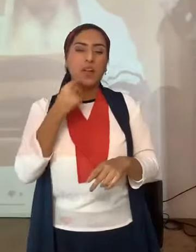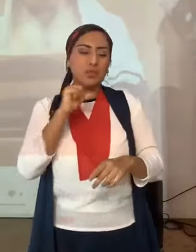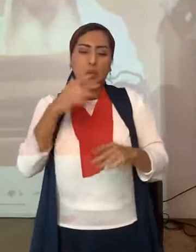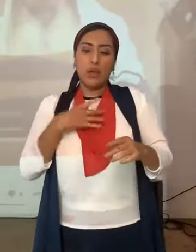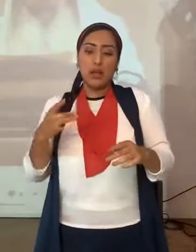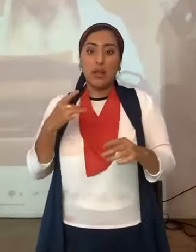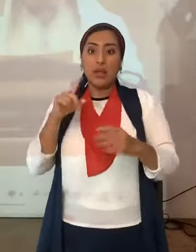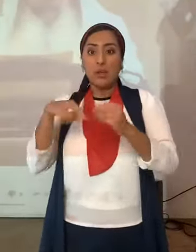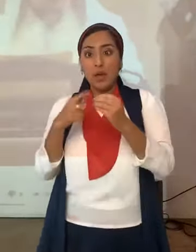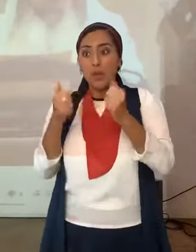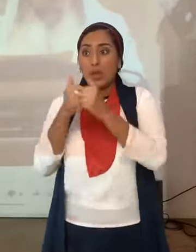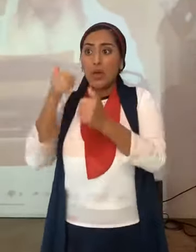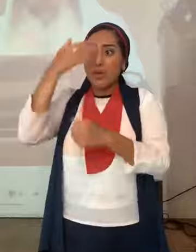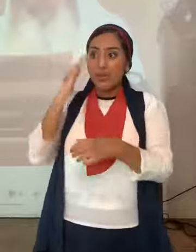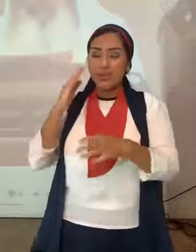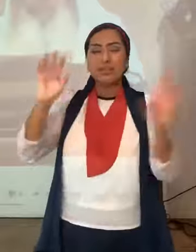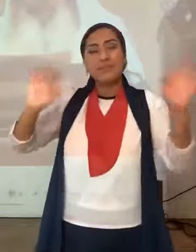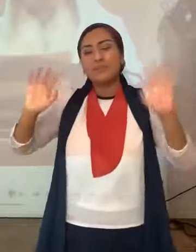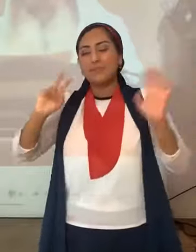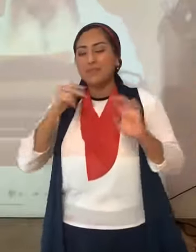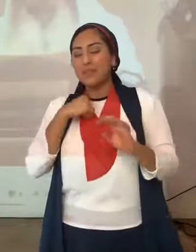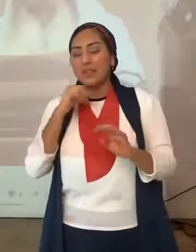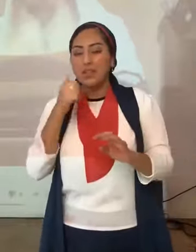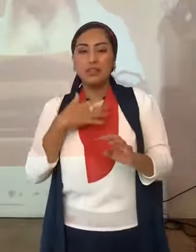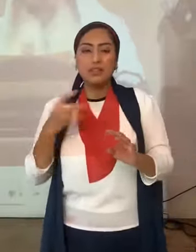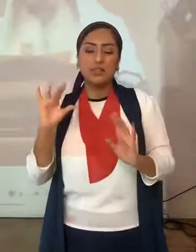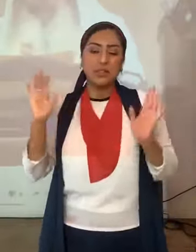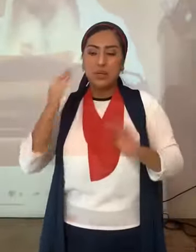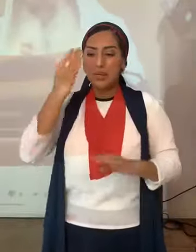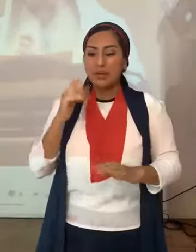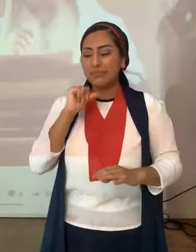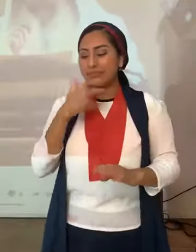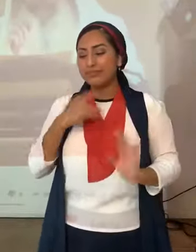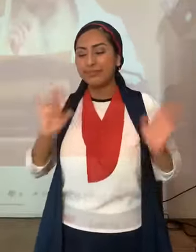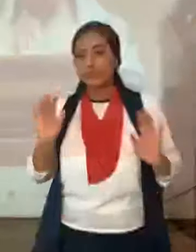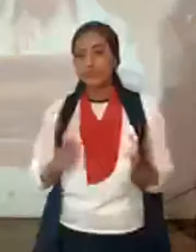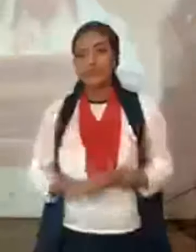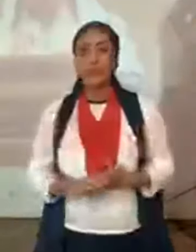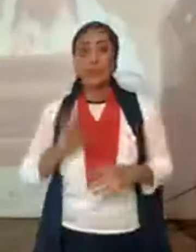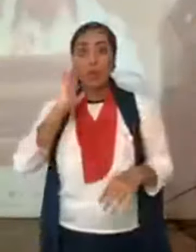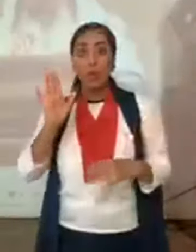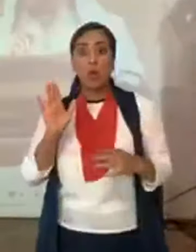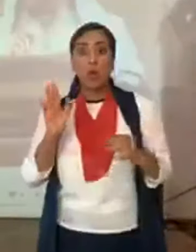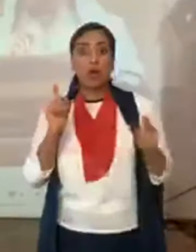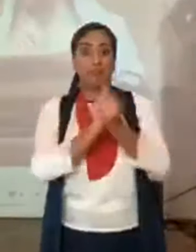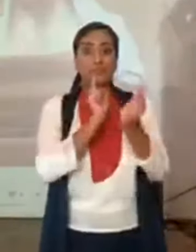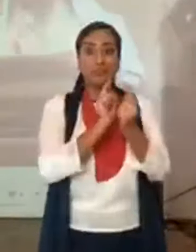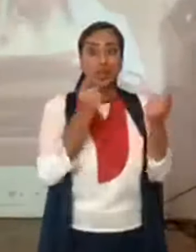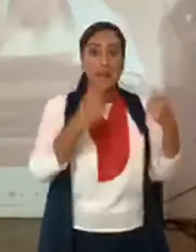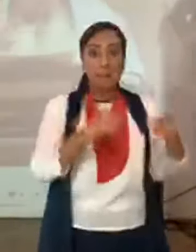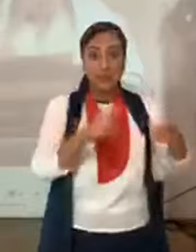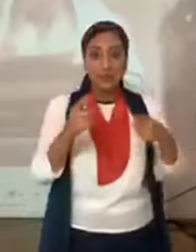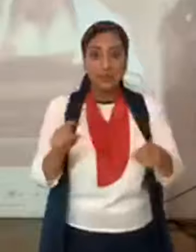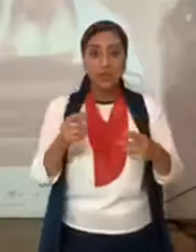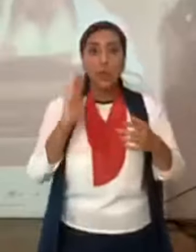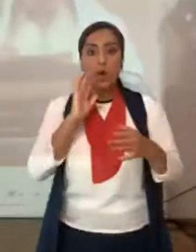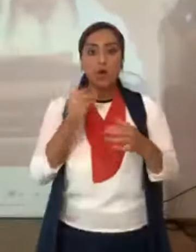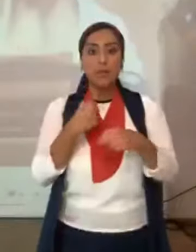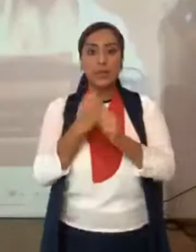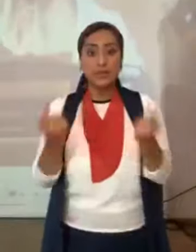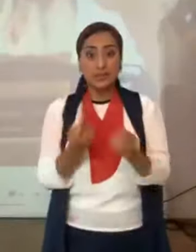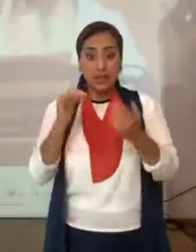nada de Dios, pues porque ellos no saben decir el nombre correcto, se va a enfrentar, va a hacer un pecado,